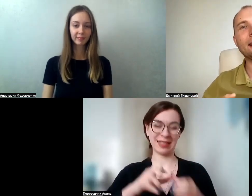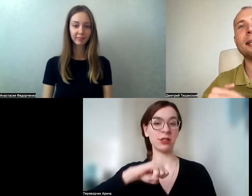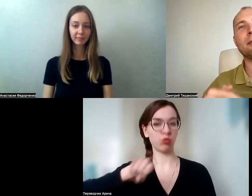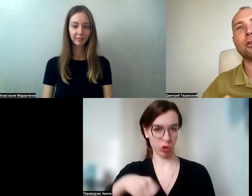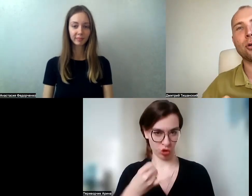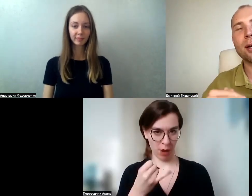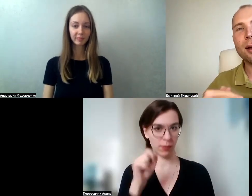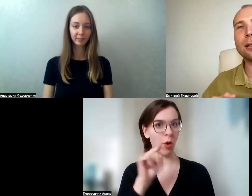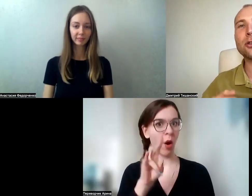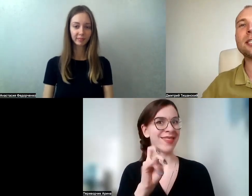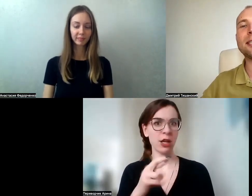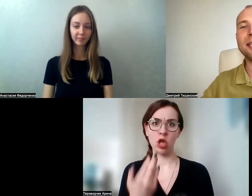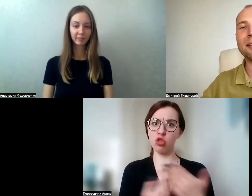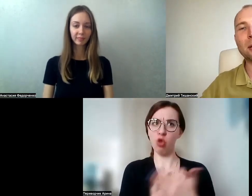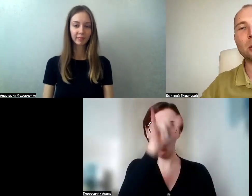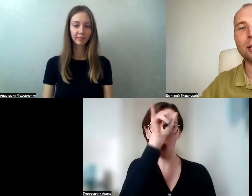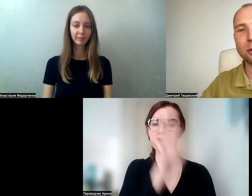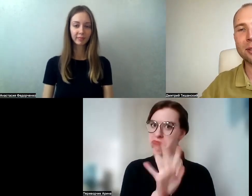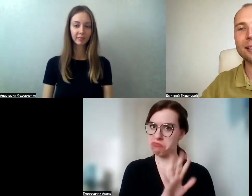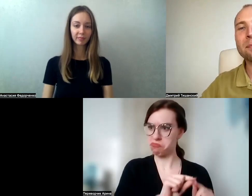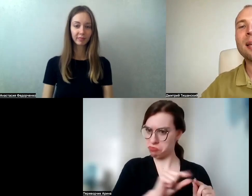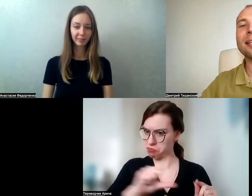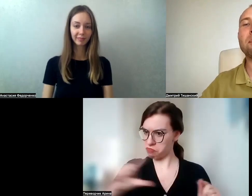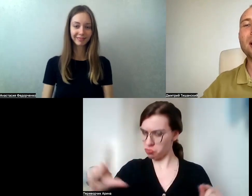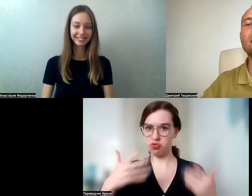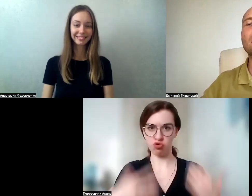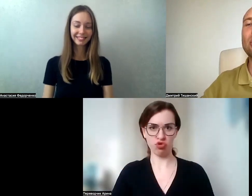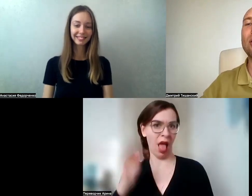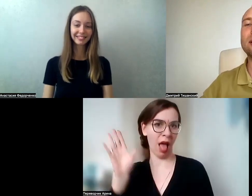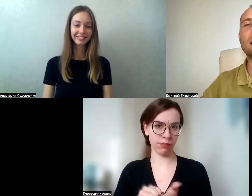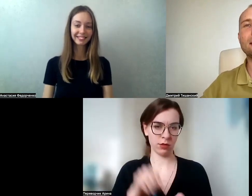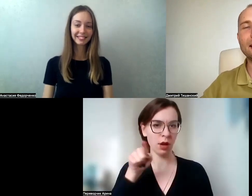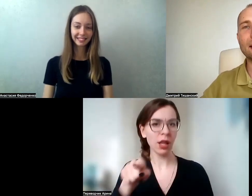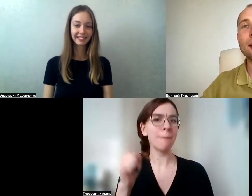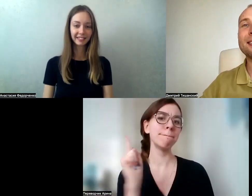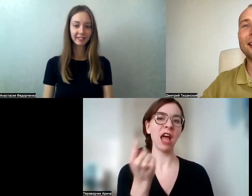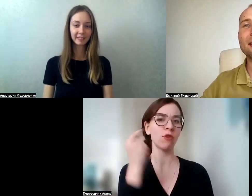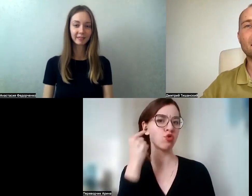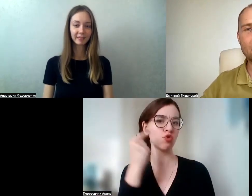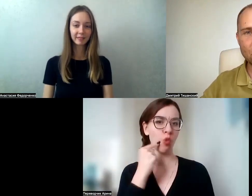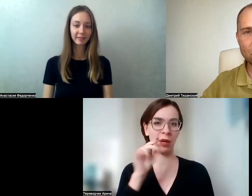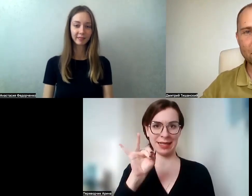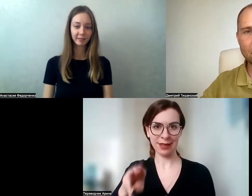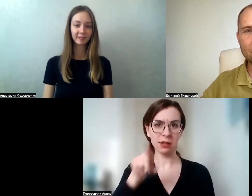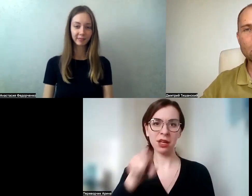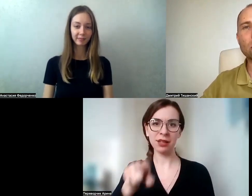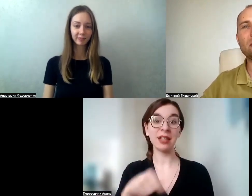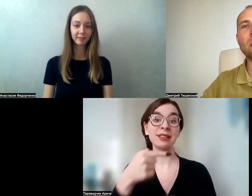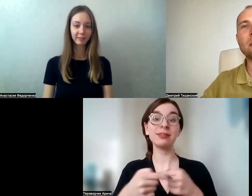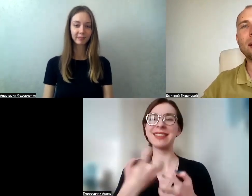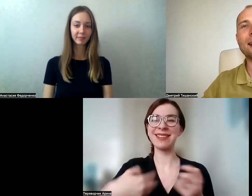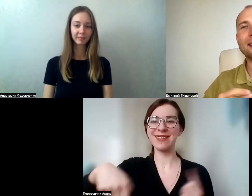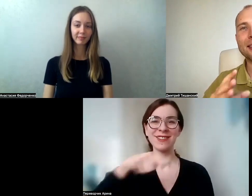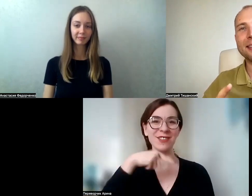то есть она не новичок, она уже здесь сделала хороший результат. Она первый глухой интеллект-тренер среди слышащих. То есть,